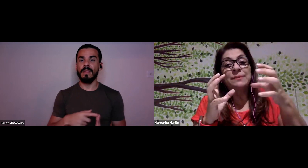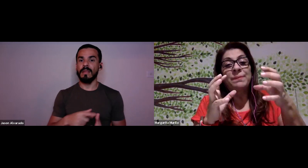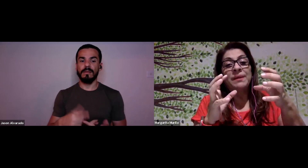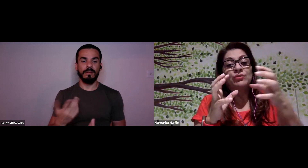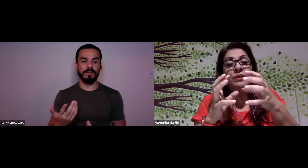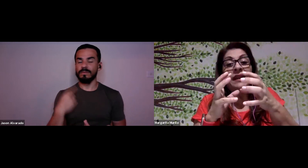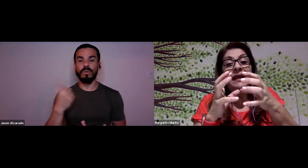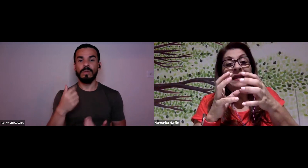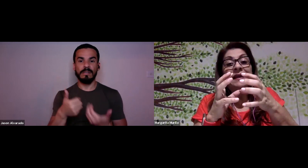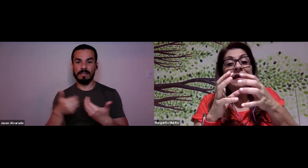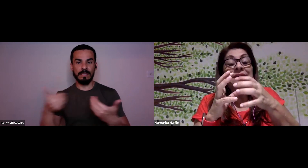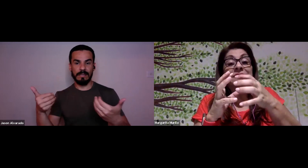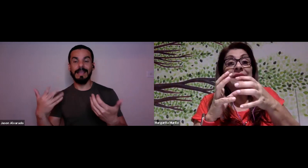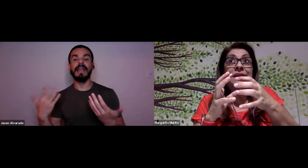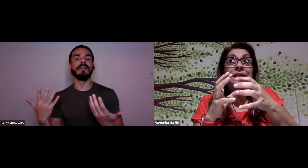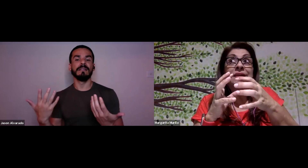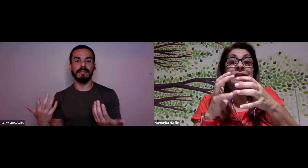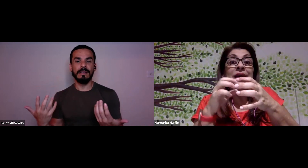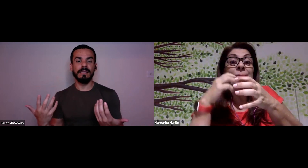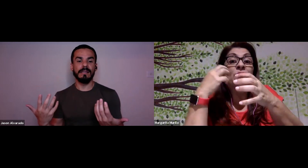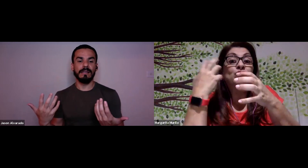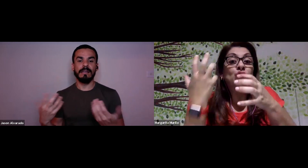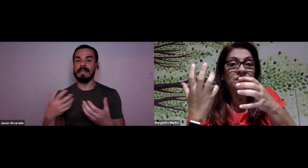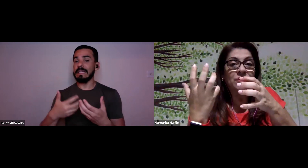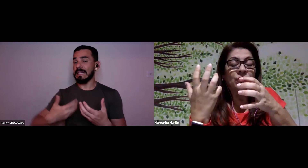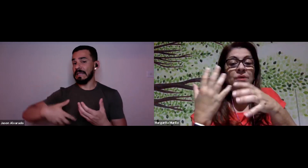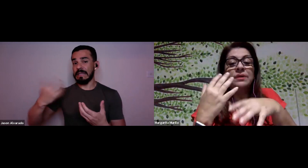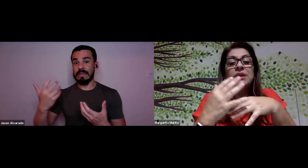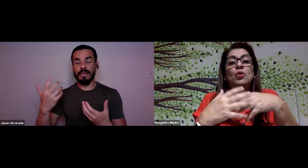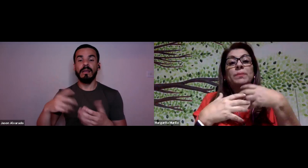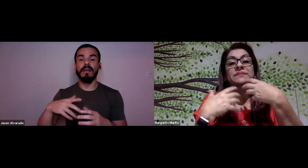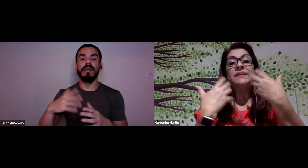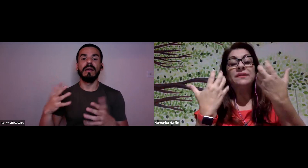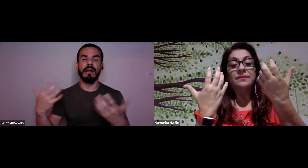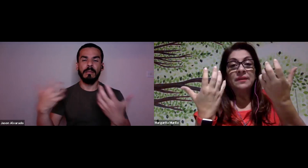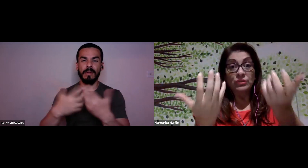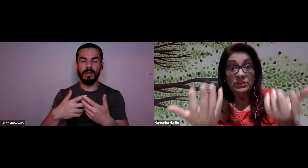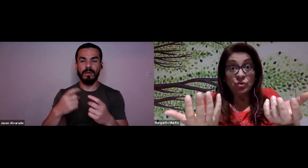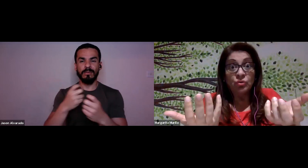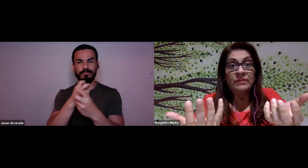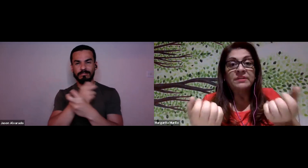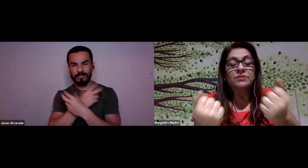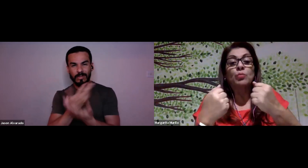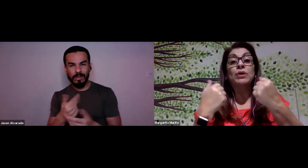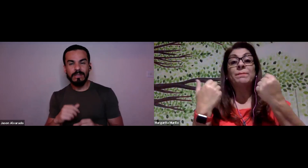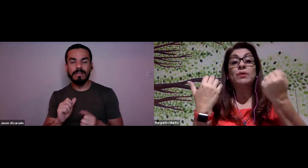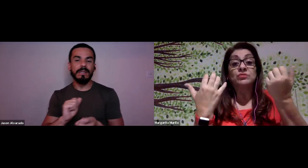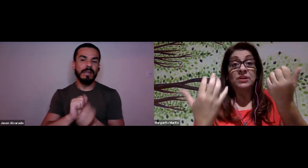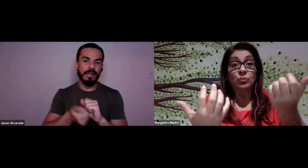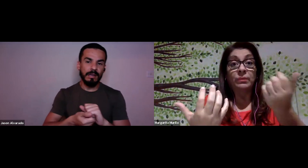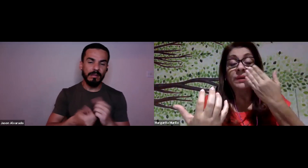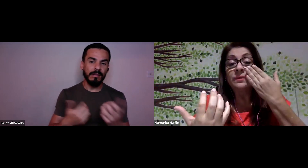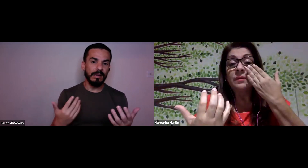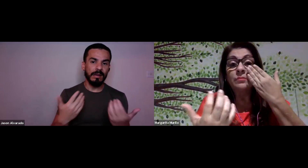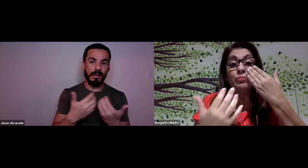es no es el desapego sino el el quitar el apego tóxico y convertir la conexión con la red como un